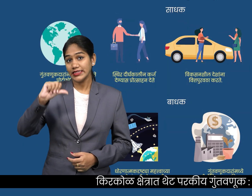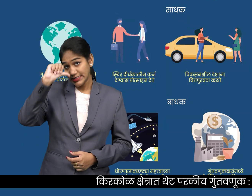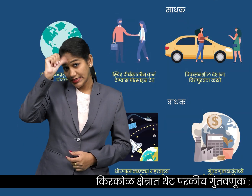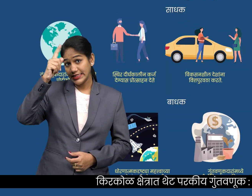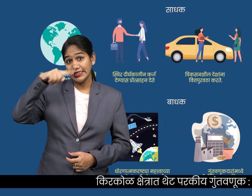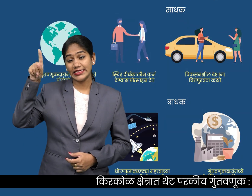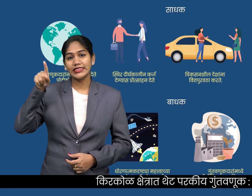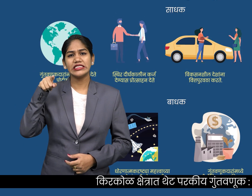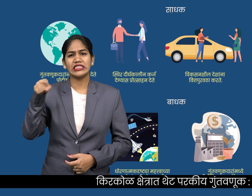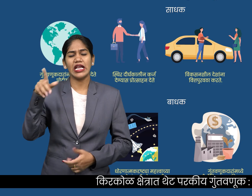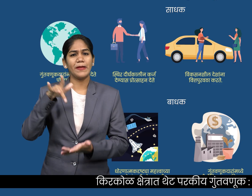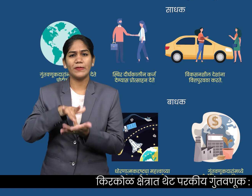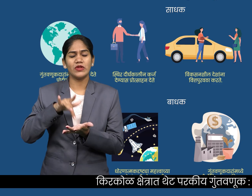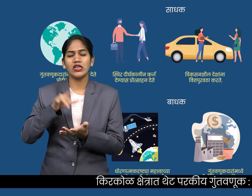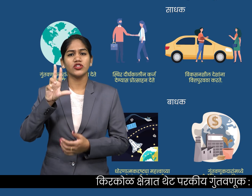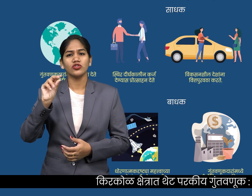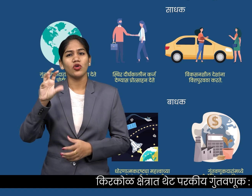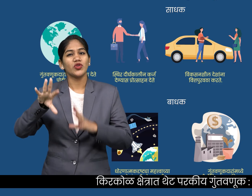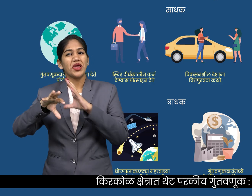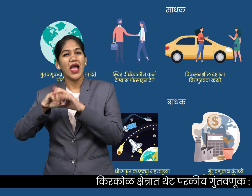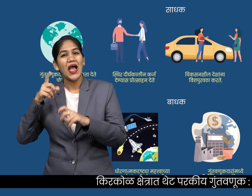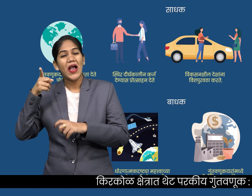किरकोळ क्षेत्रात थेट परकीय गुंतवणूक.